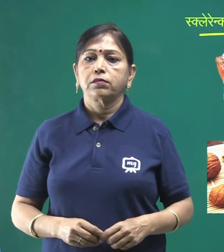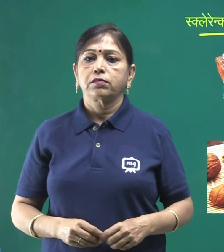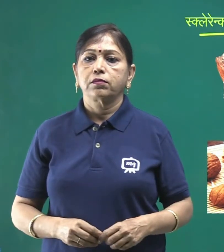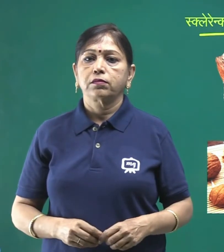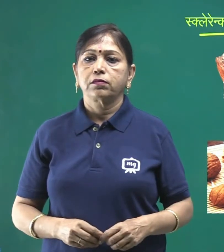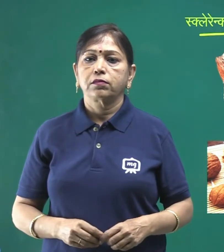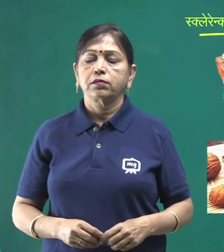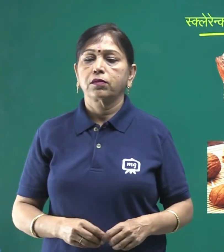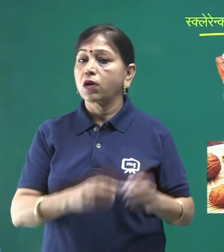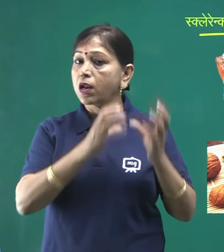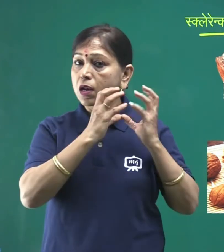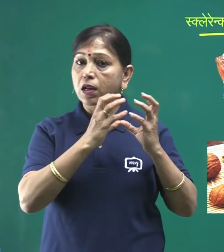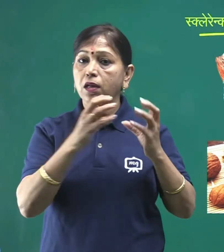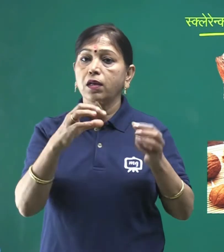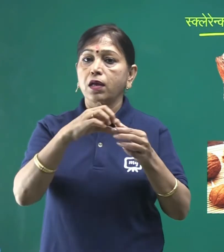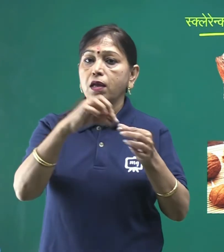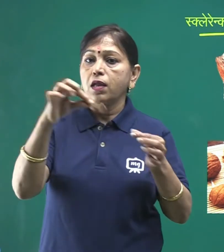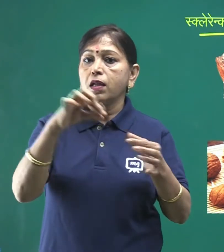नारियल के रेशे,